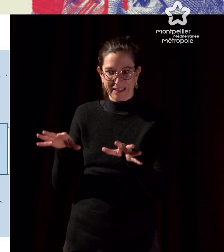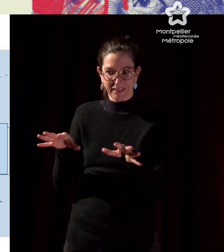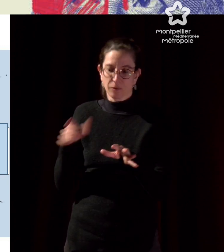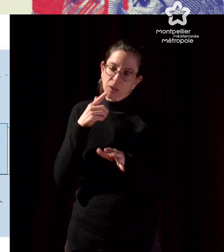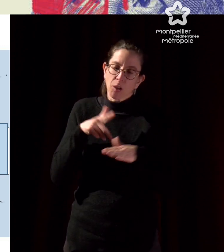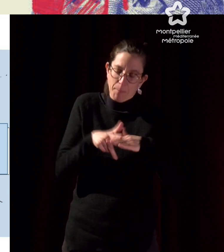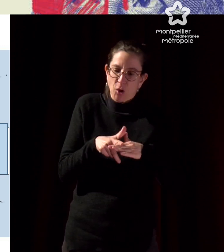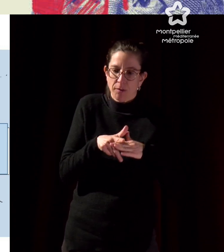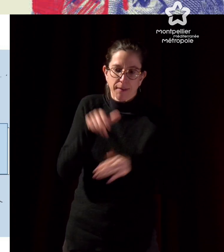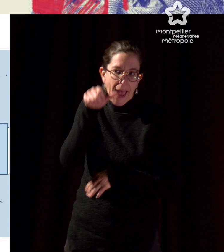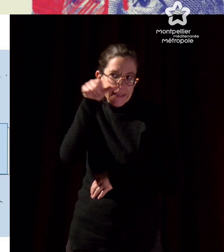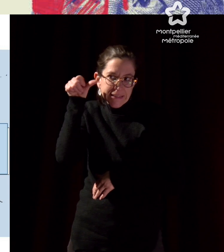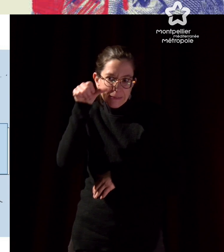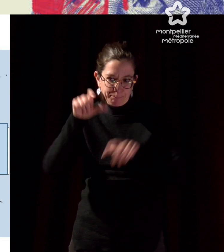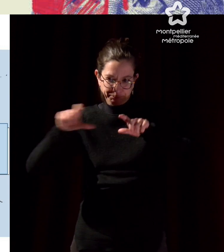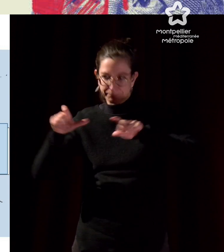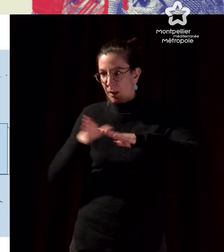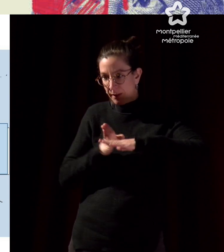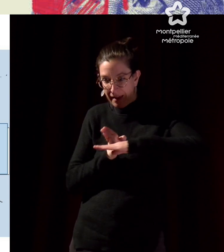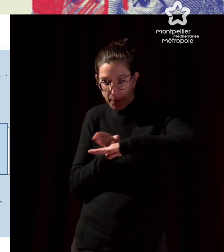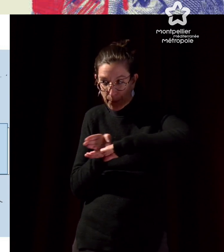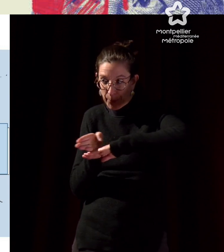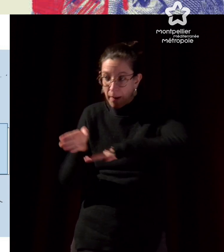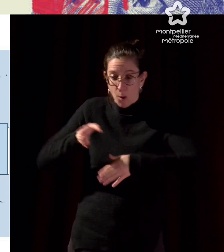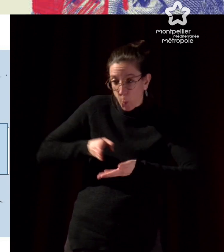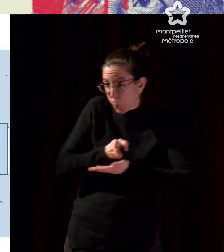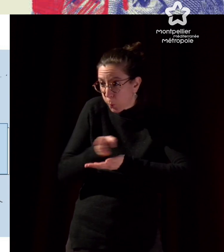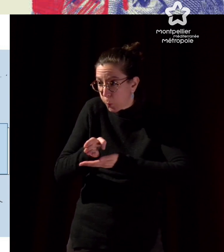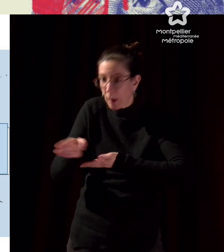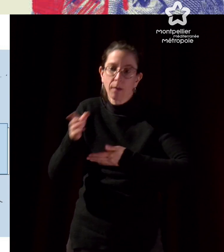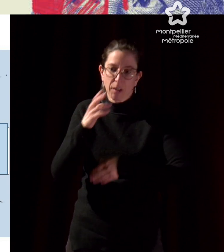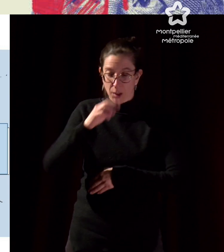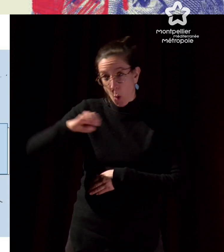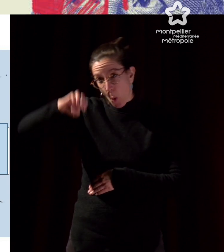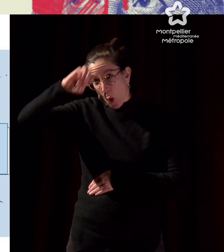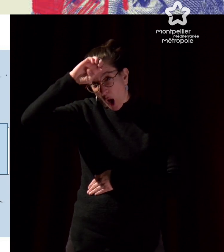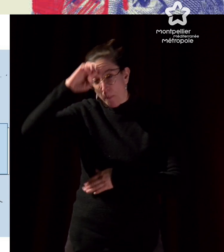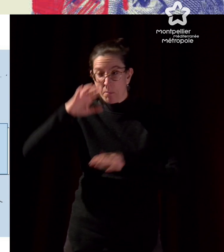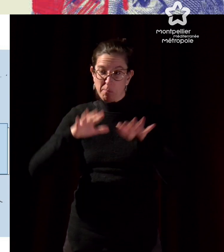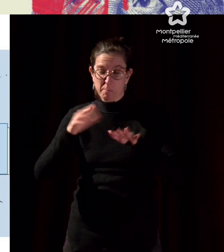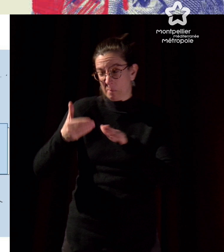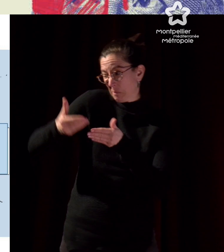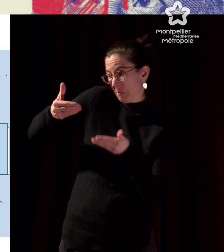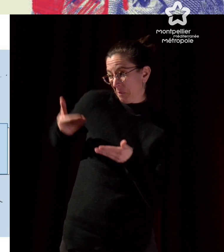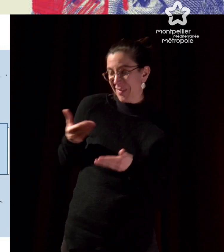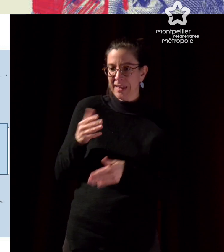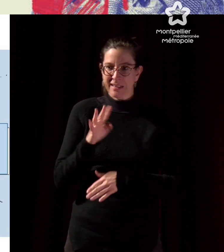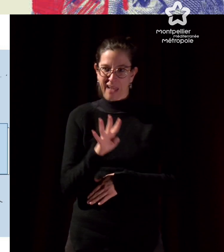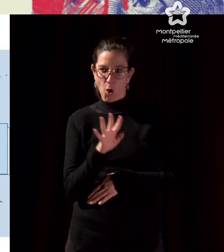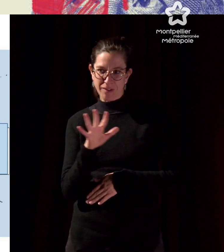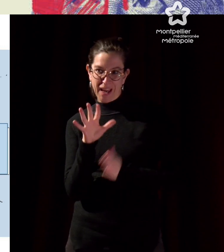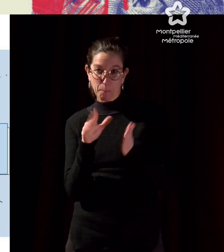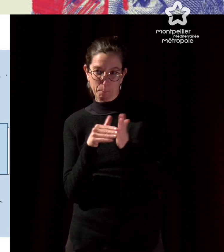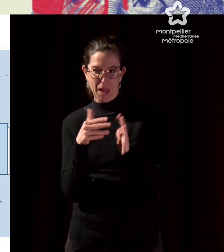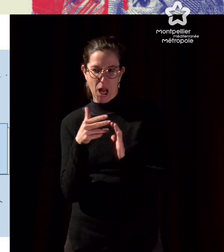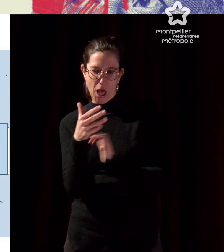Hein. L'Europe est explorée il y a environ 40 000 ans, 45 000 d'après les dernières datations.